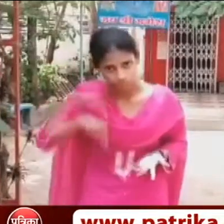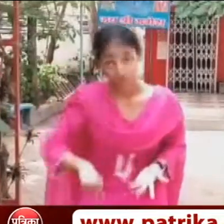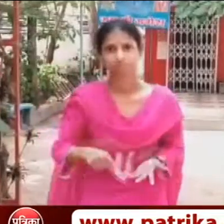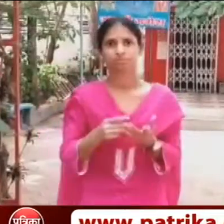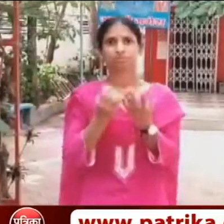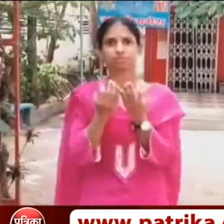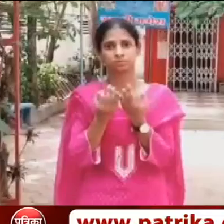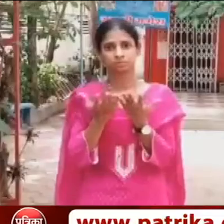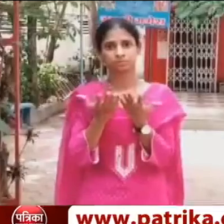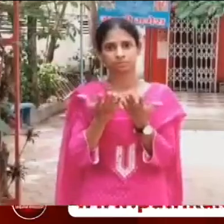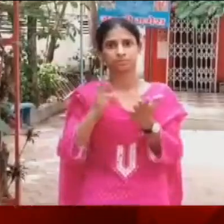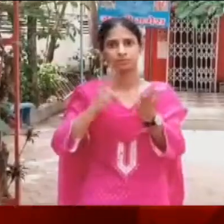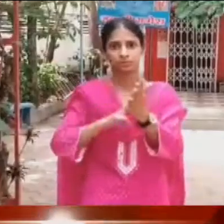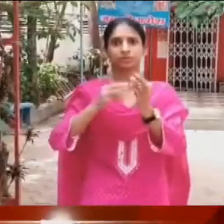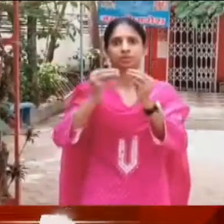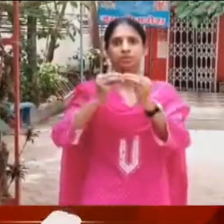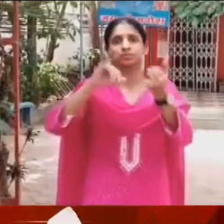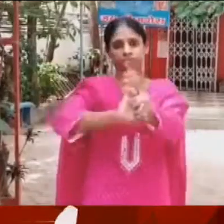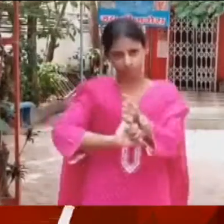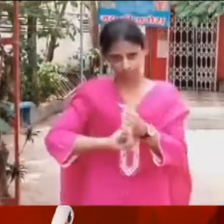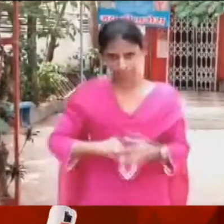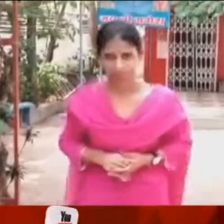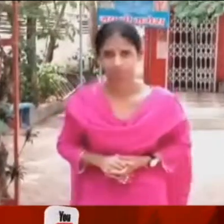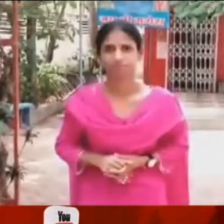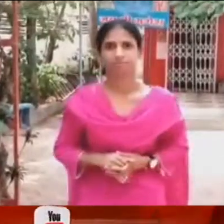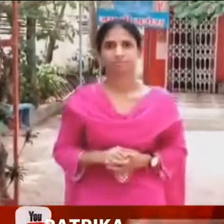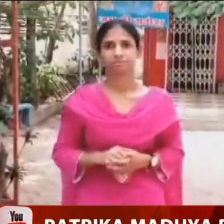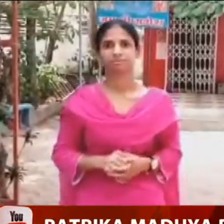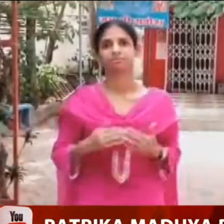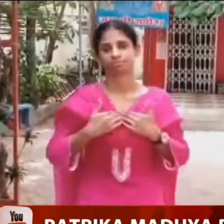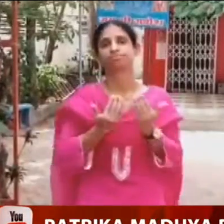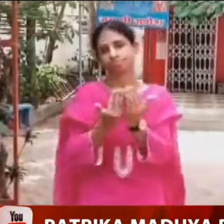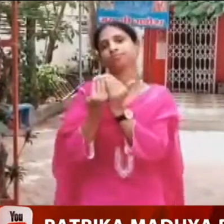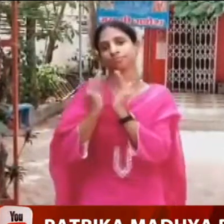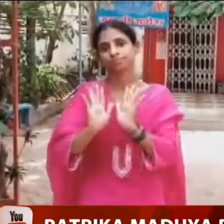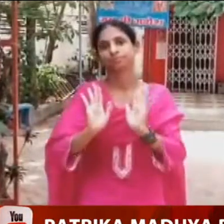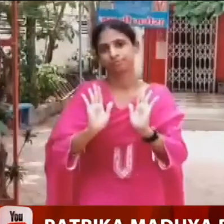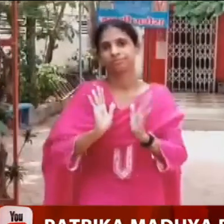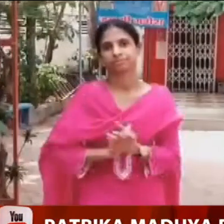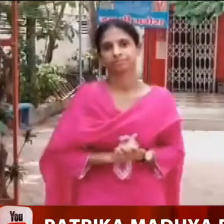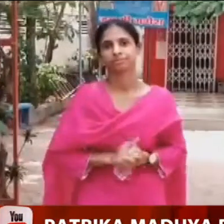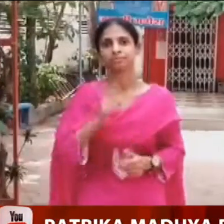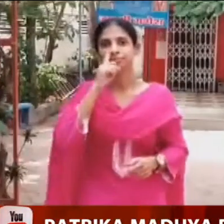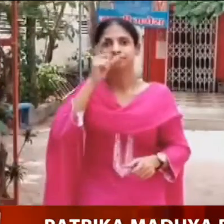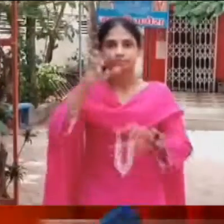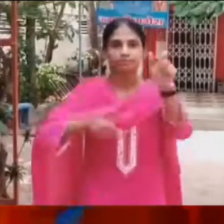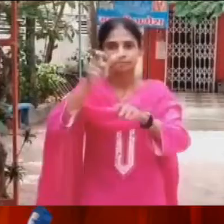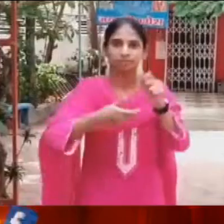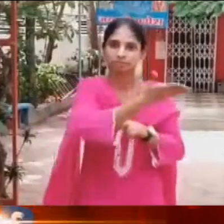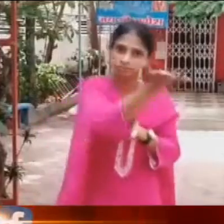में इस स्कूल में मूक-बधिर संगठन संस्था में व्यवस्थित सुरक्षित हूं मेरे साथ ही और भी